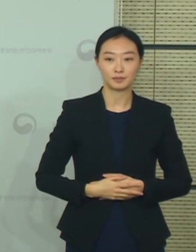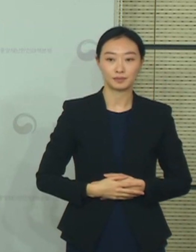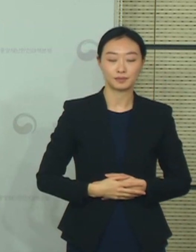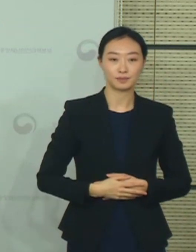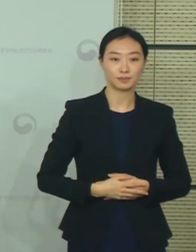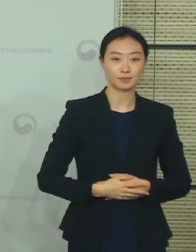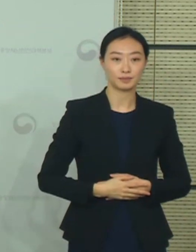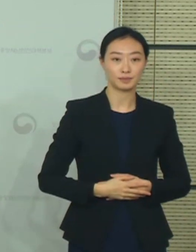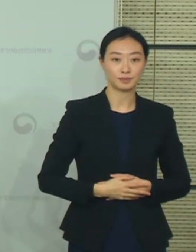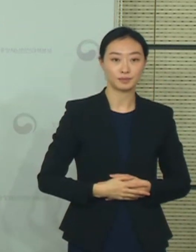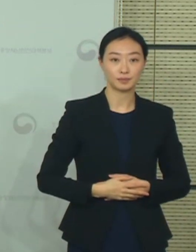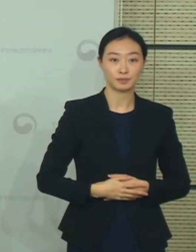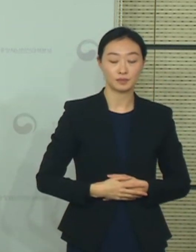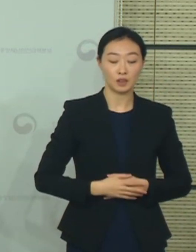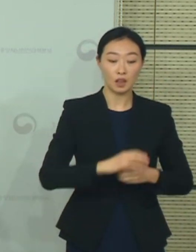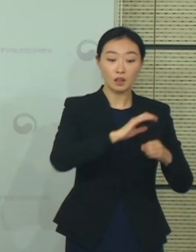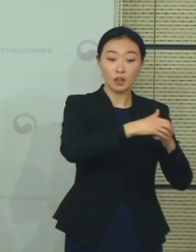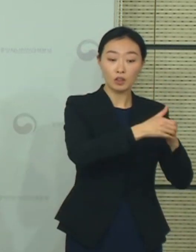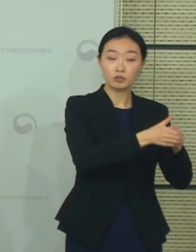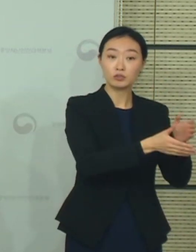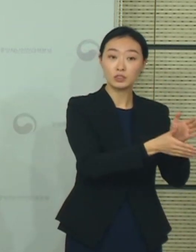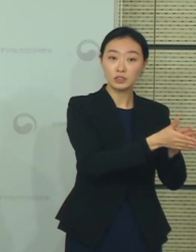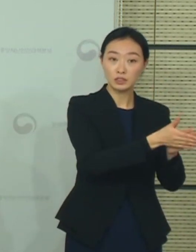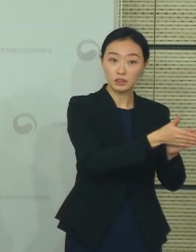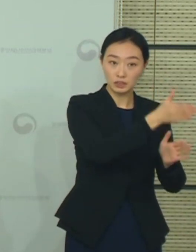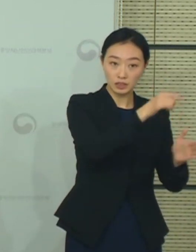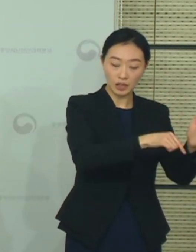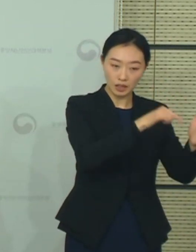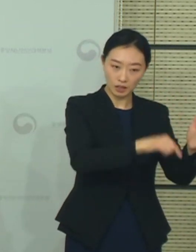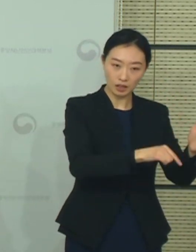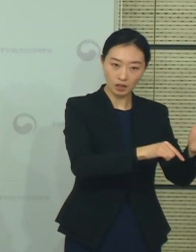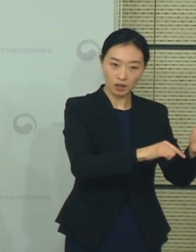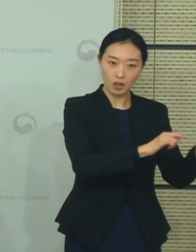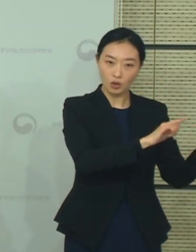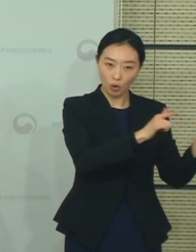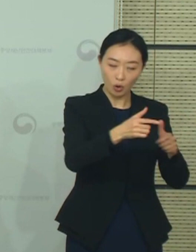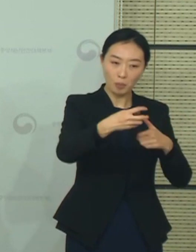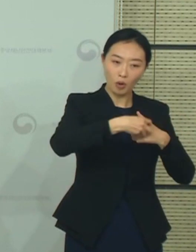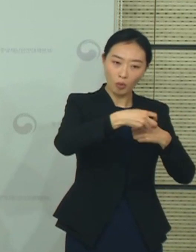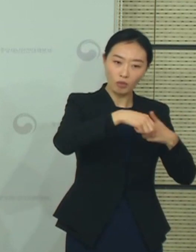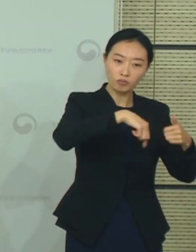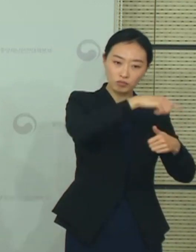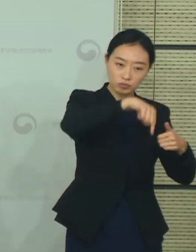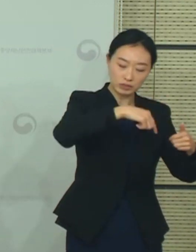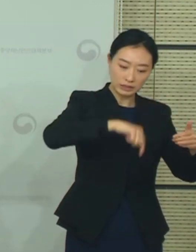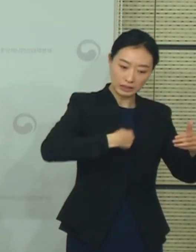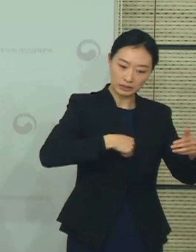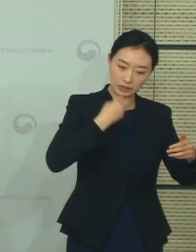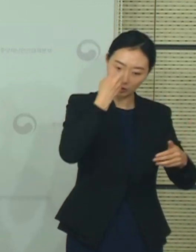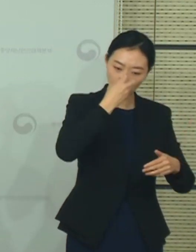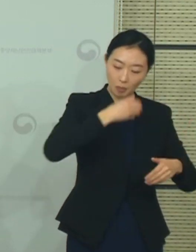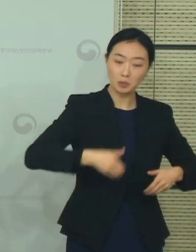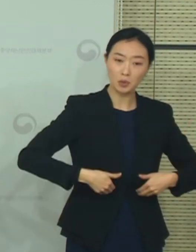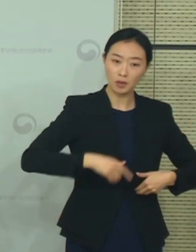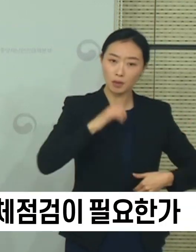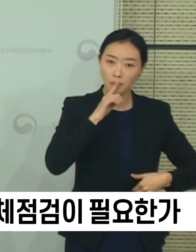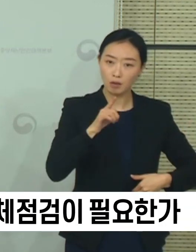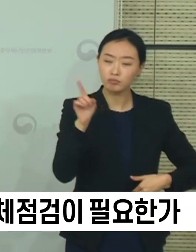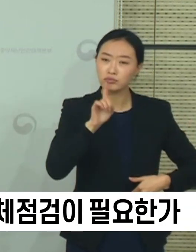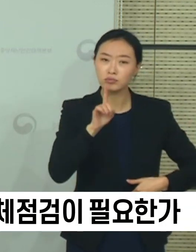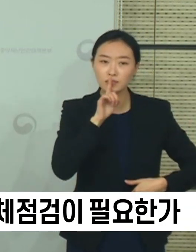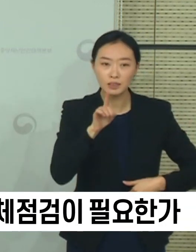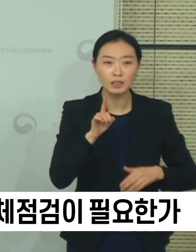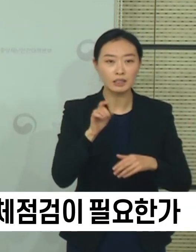질문인데요. 대구 지역의 여러 환경의 자체 점검이 필요하다고 하셨는데 어떤 류의 자체 점검이 지금 더 필요한